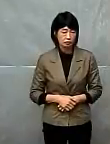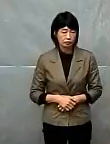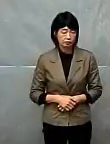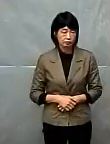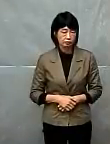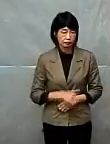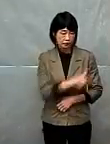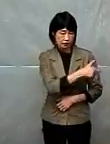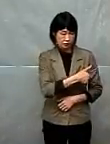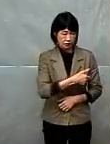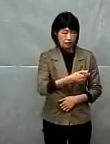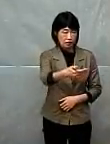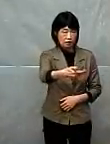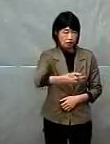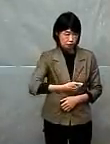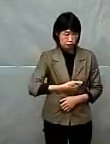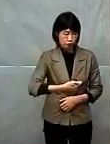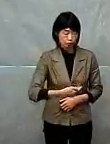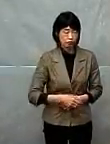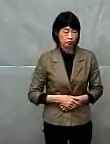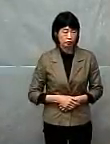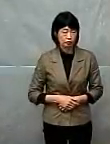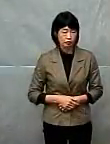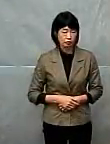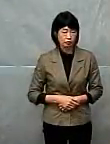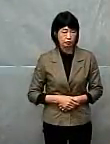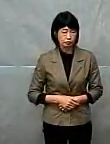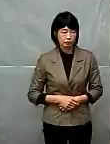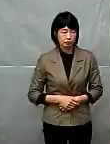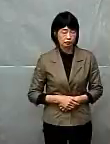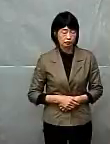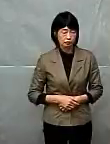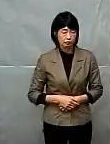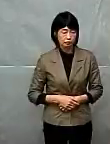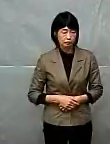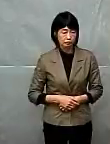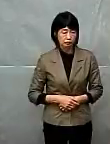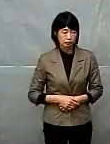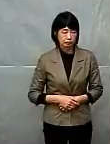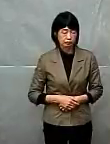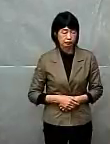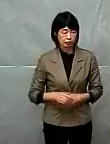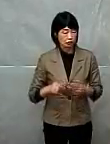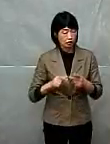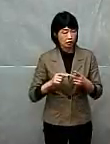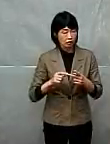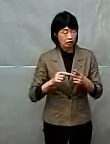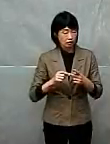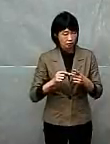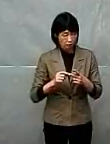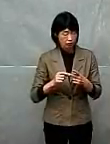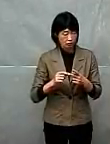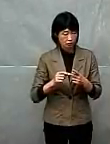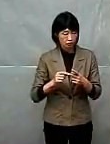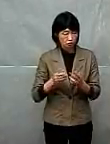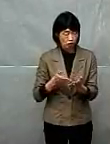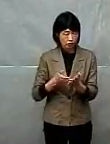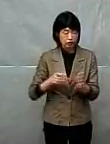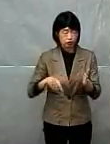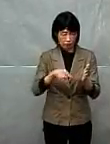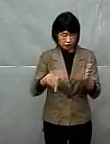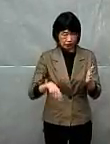はい、後半の方の精査という議会の精査をするということを